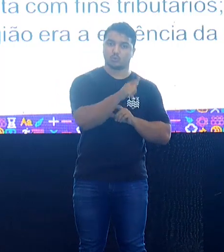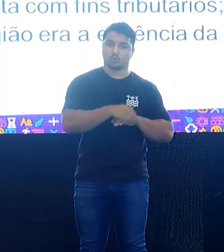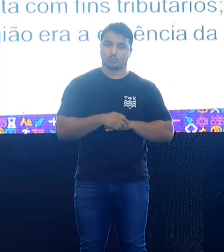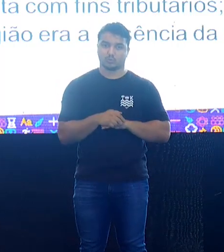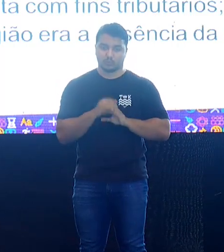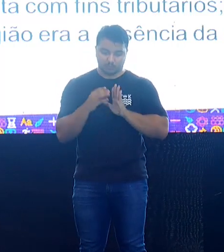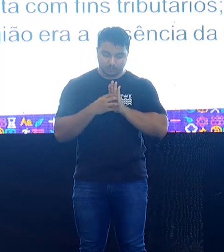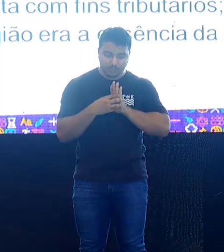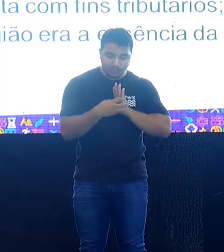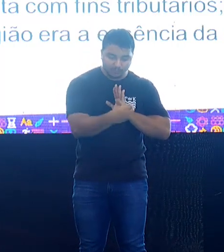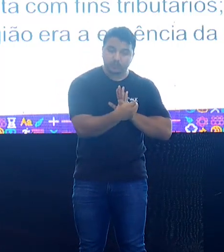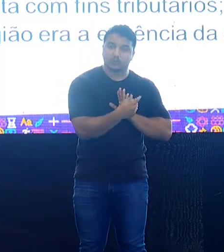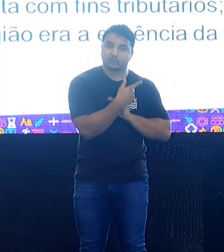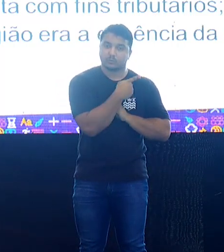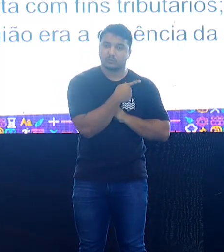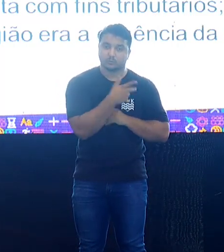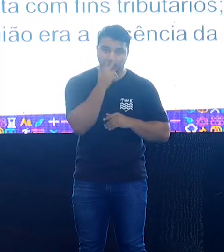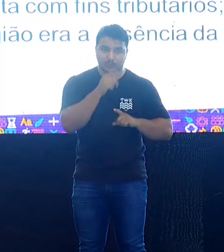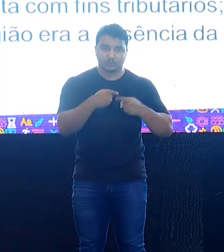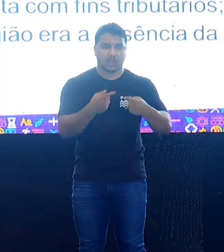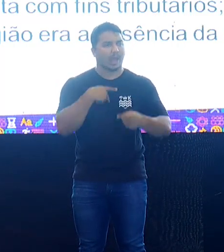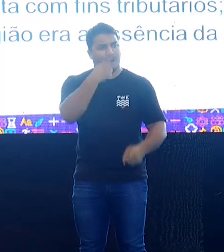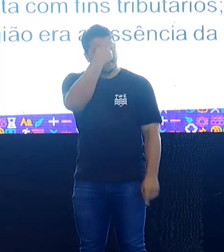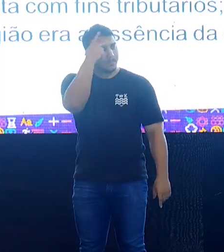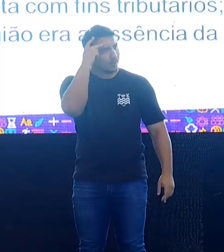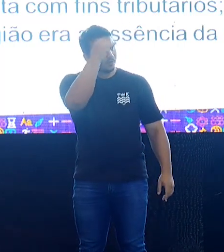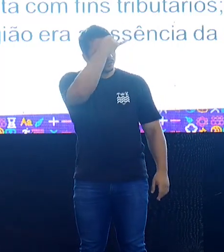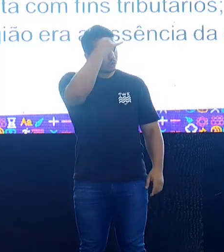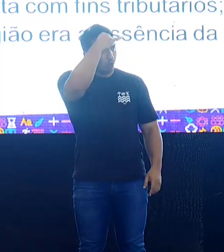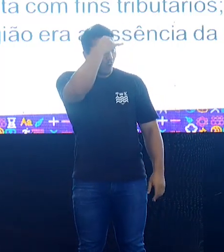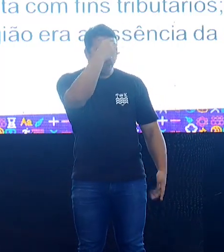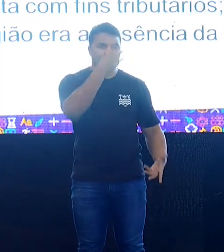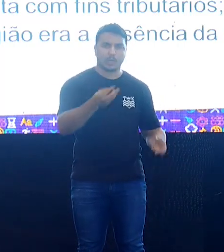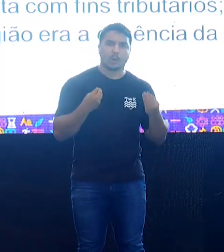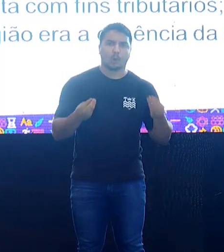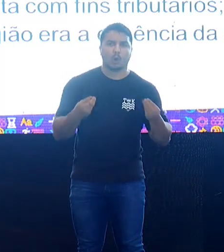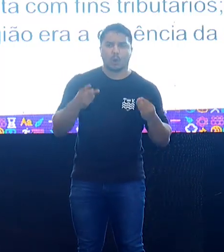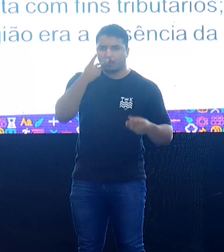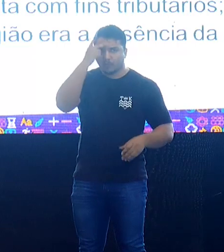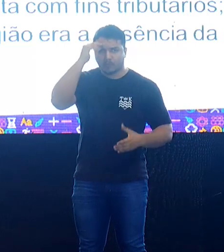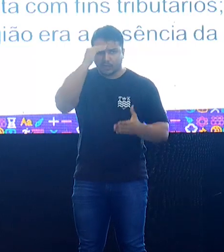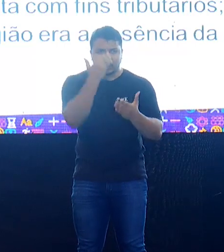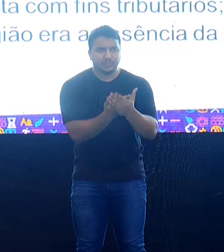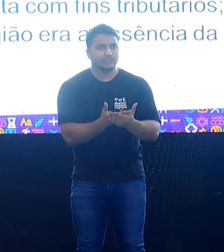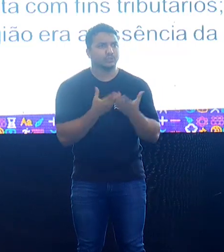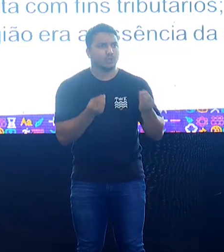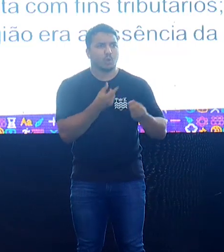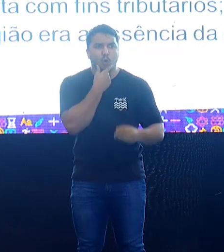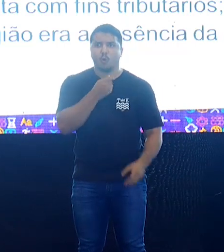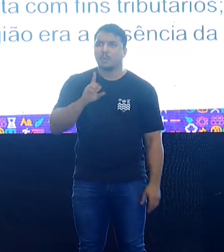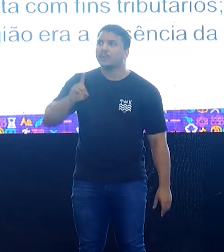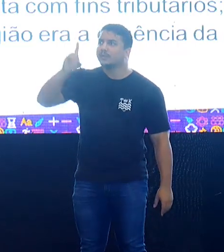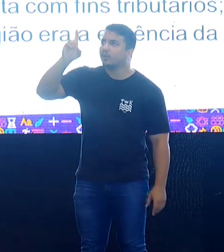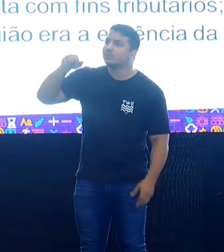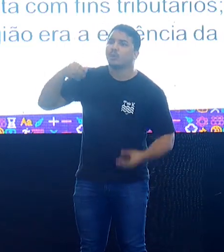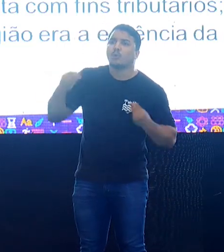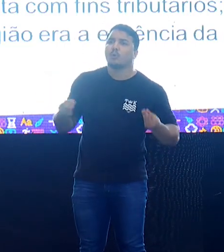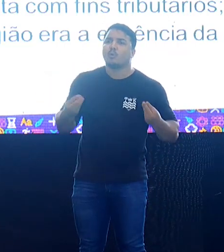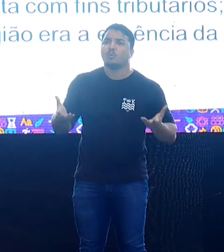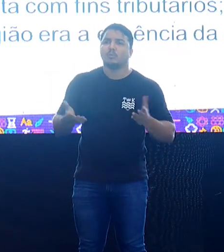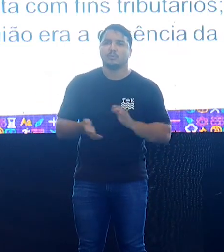diz assim, professor, que povo idiota. Como é que esse povo acredita que um homem é Deus?